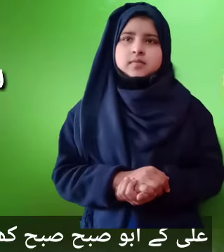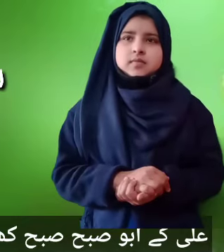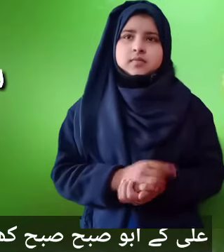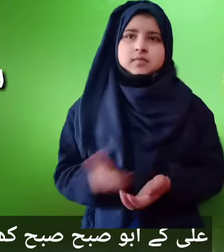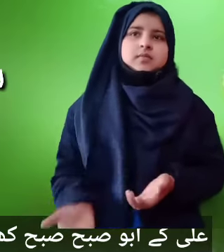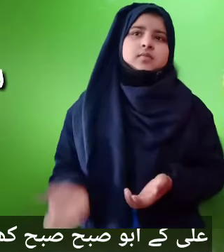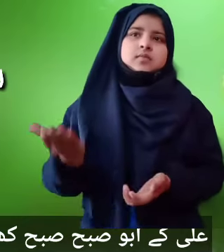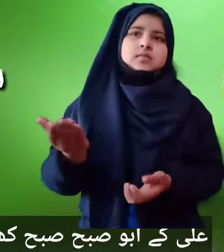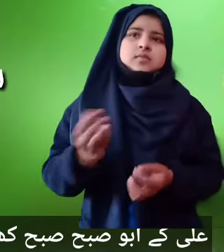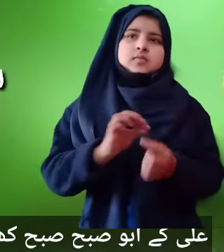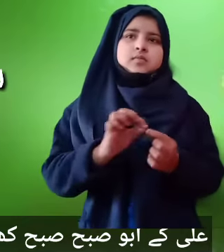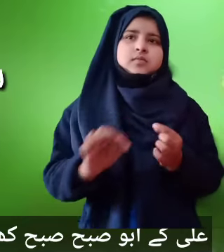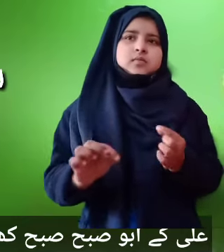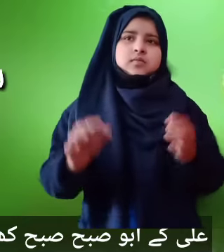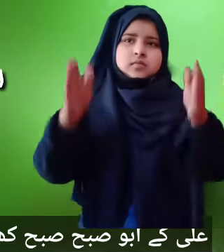जाओ